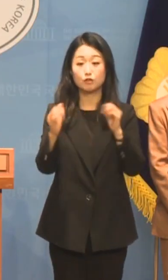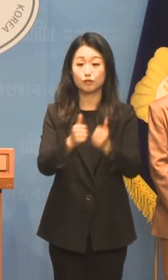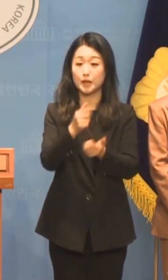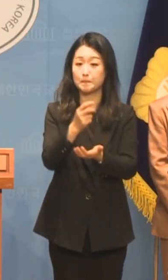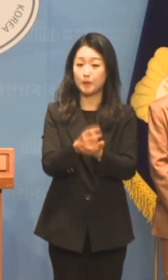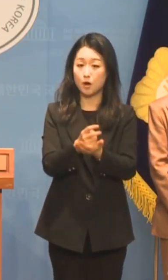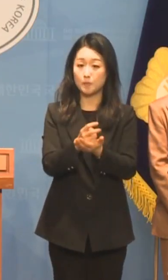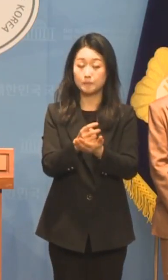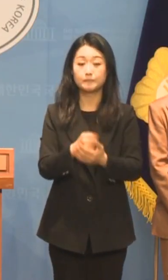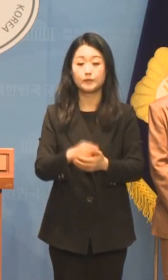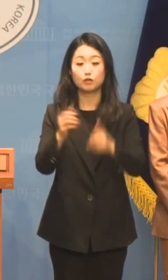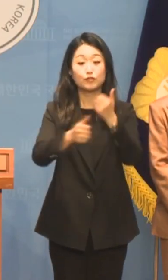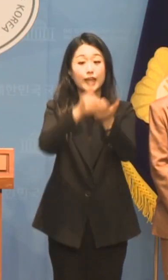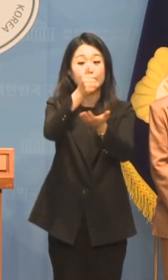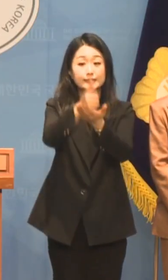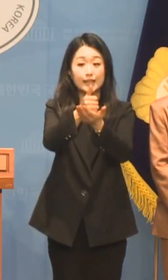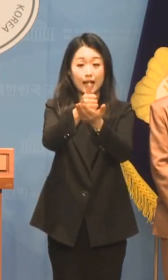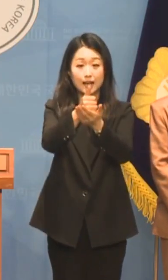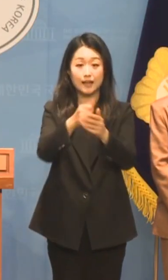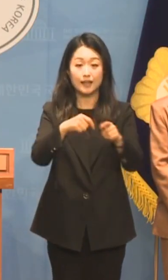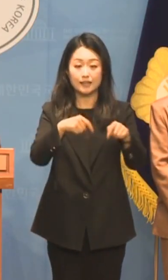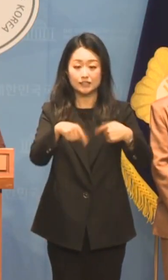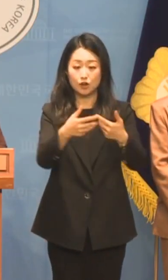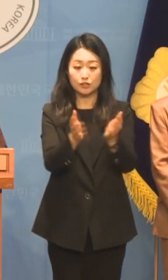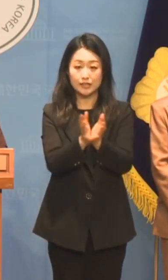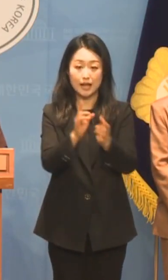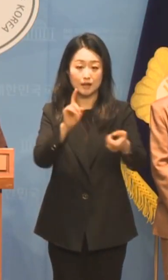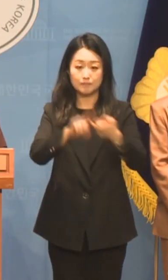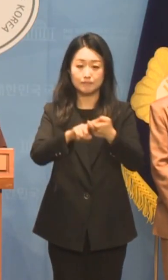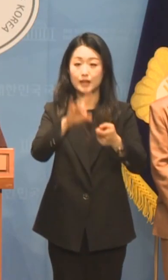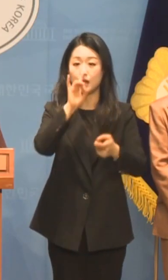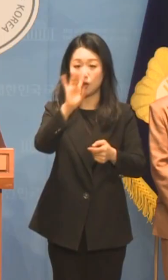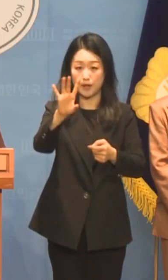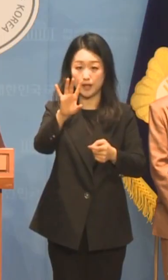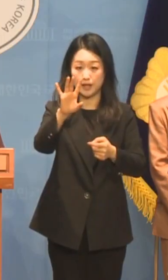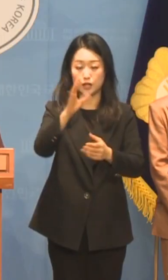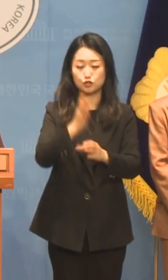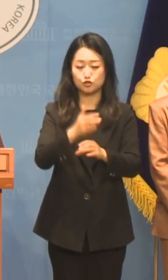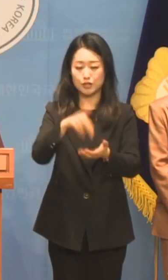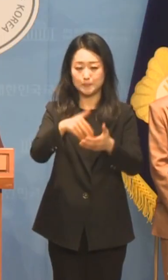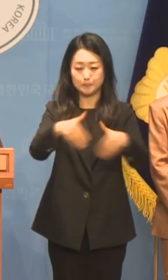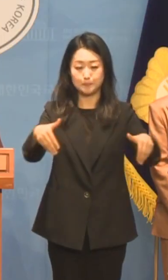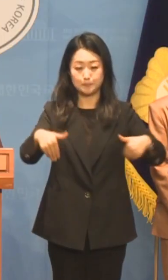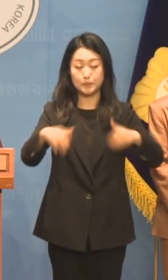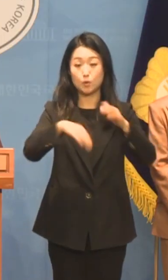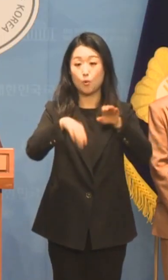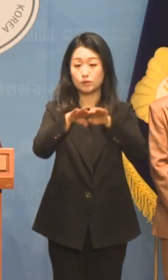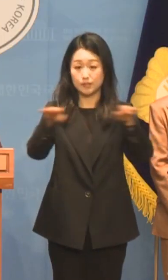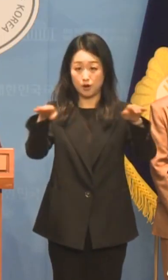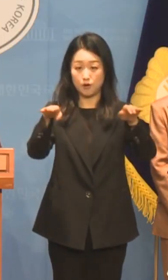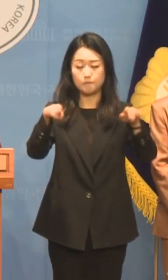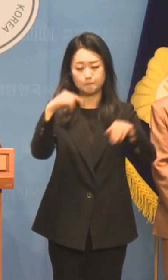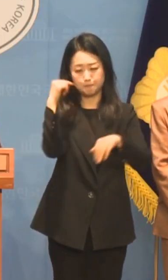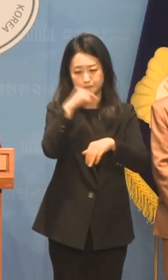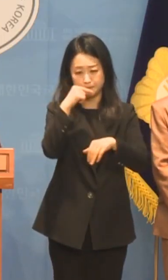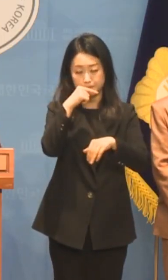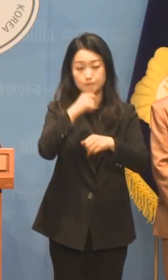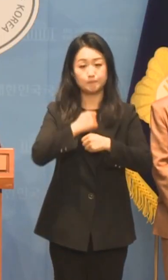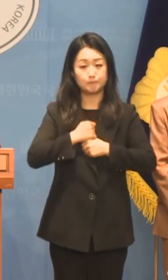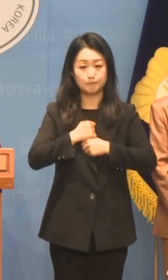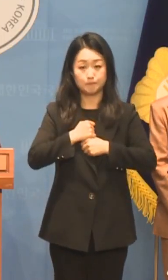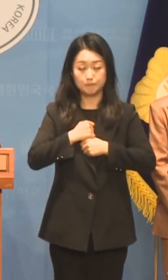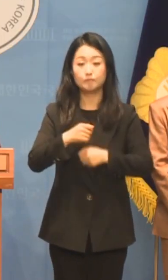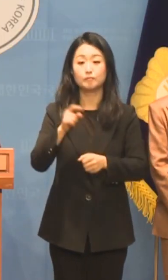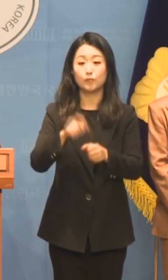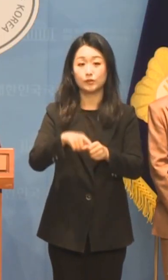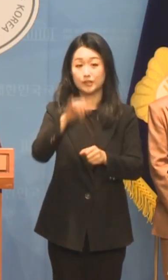국회법은 국회의장의 당적 보유 금지를 규정하고 있습니다. 중립성과 공정성을 엄격하게 지키라는